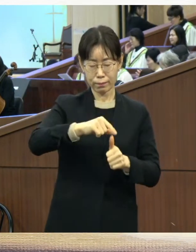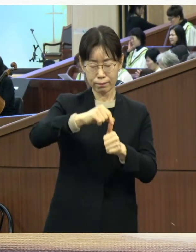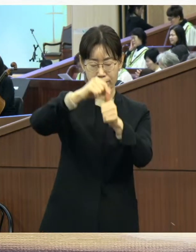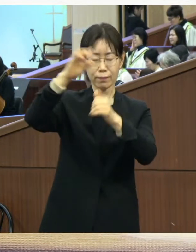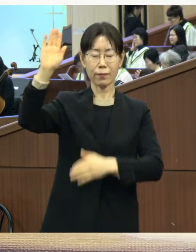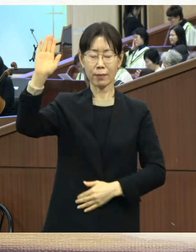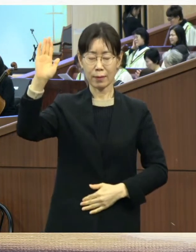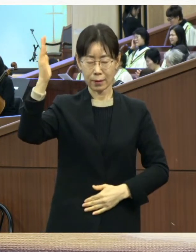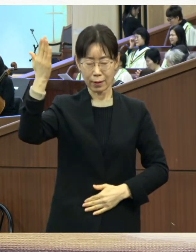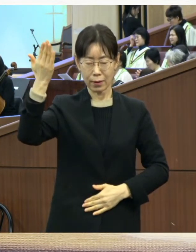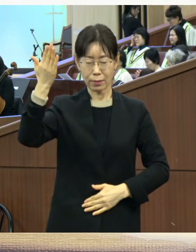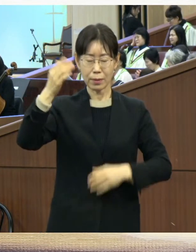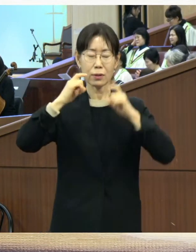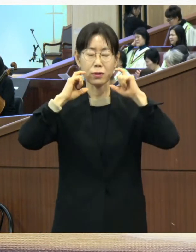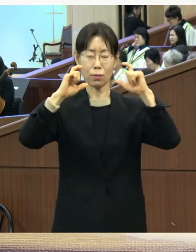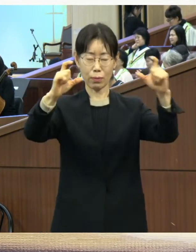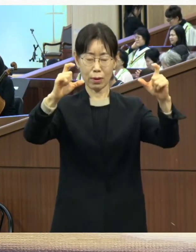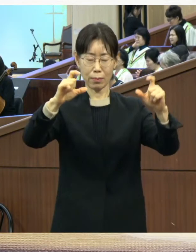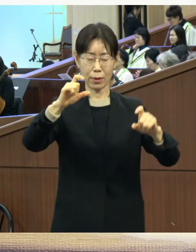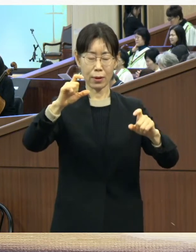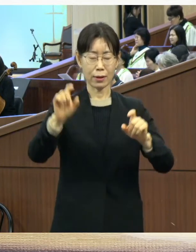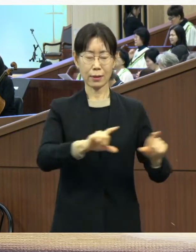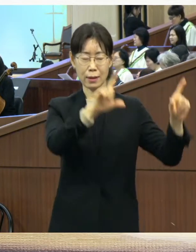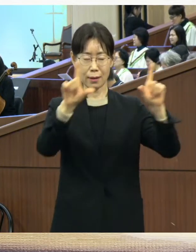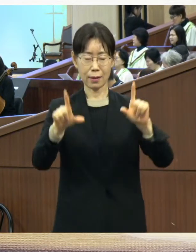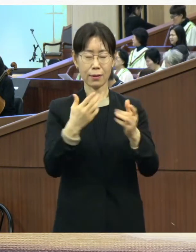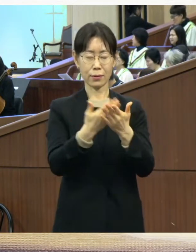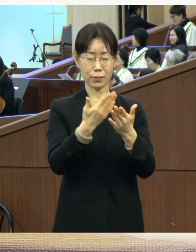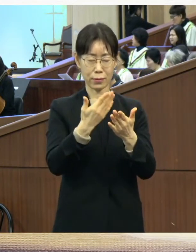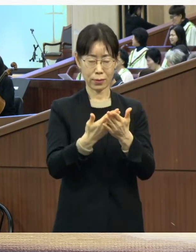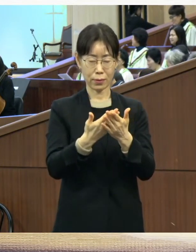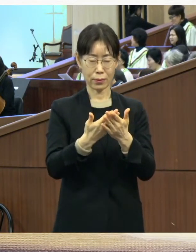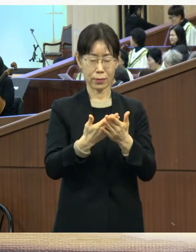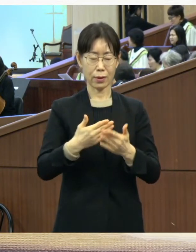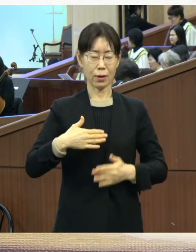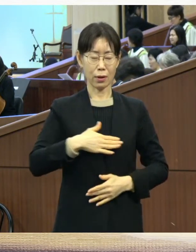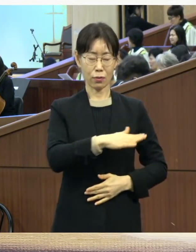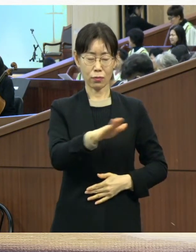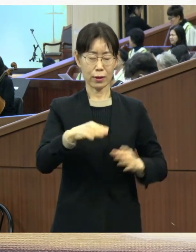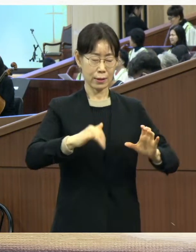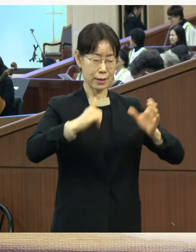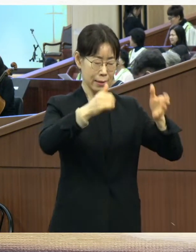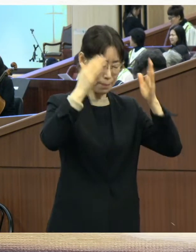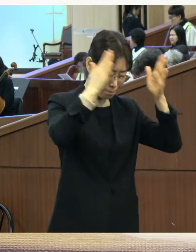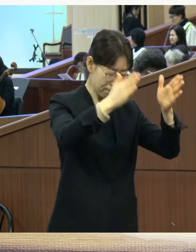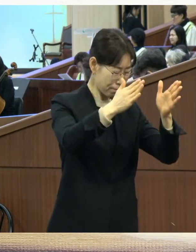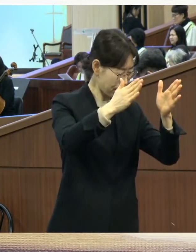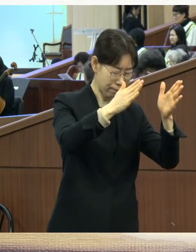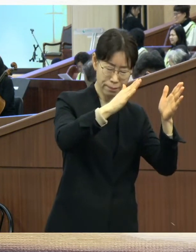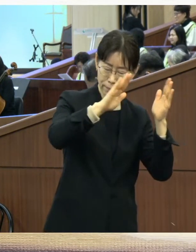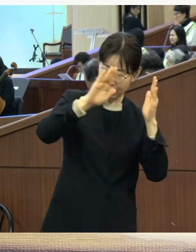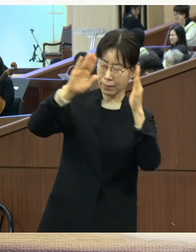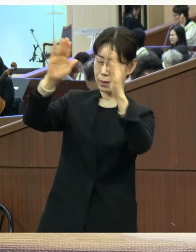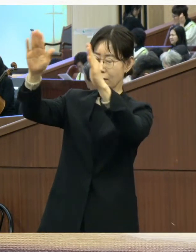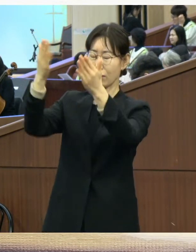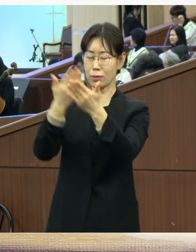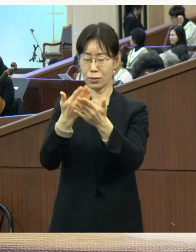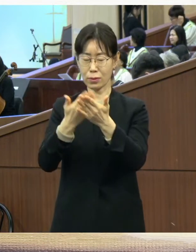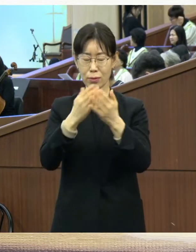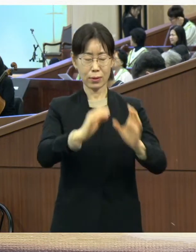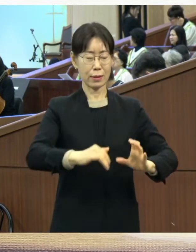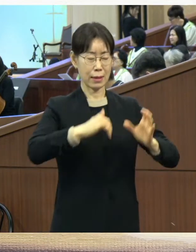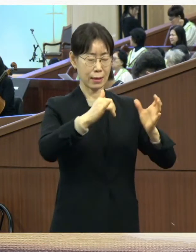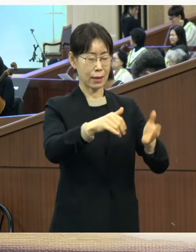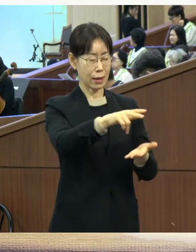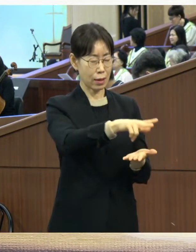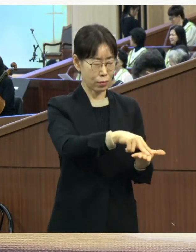되심을 선포하며 나가는 저희들 되게 하시고 우리의 시선이 세상에 빼앗기지 않게 하시고 세상의 여러 가지